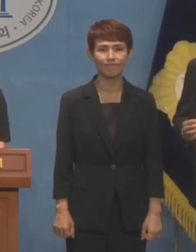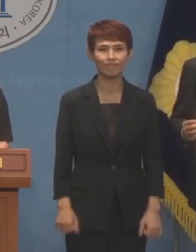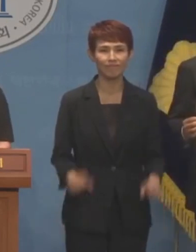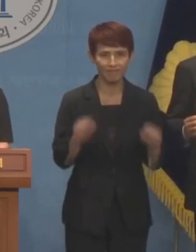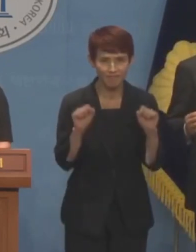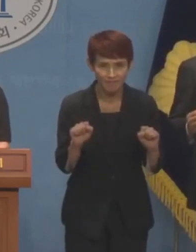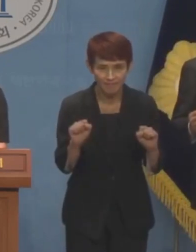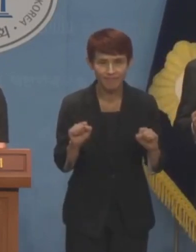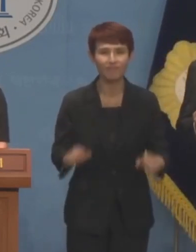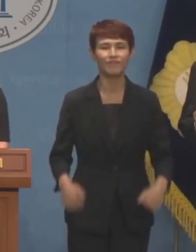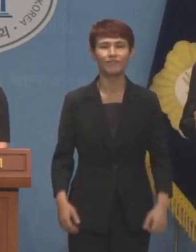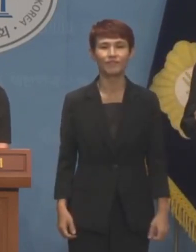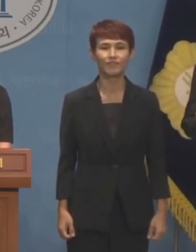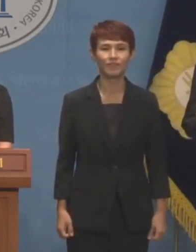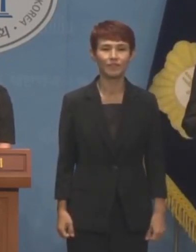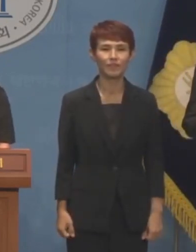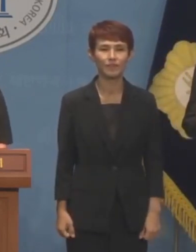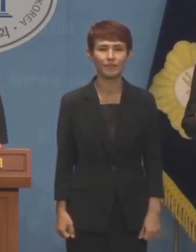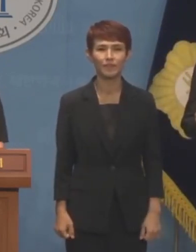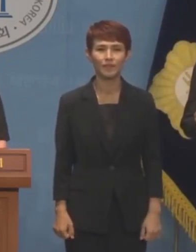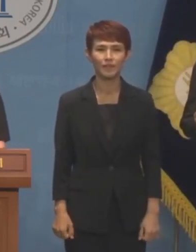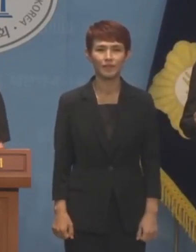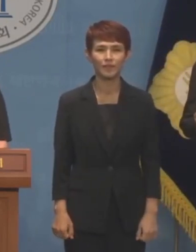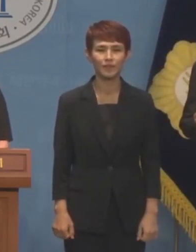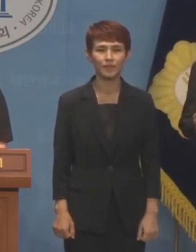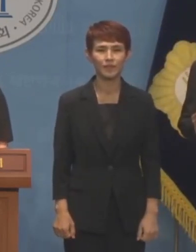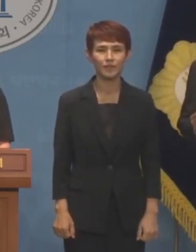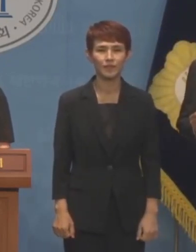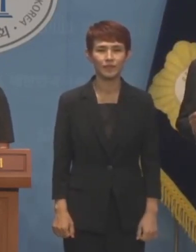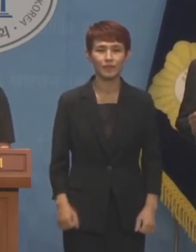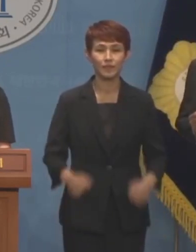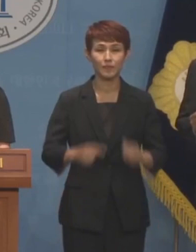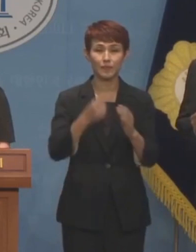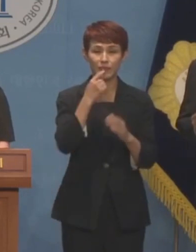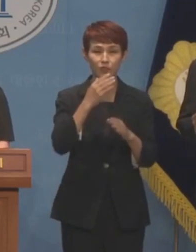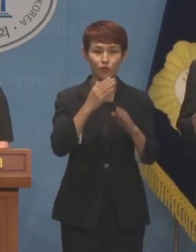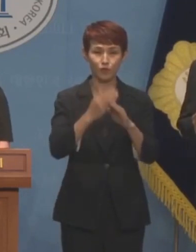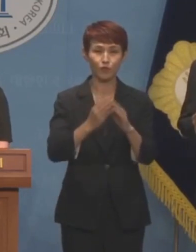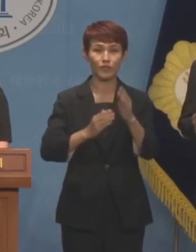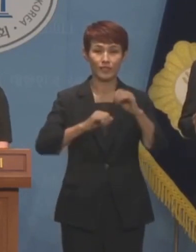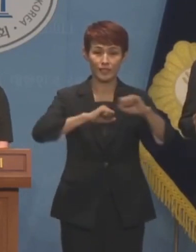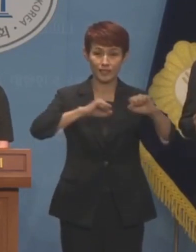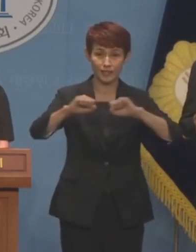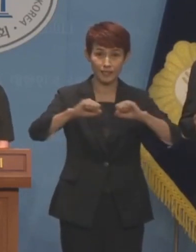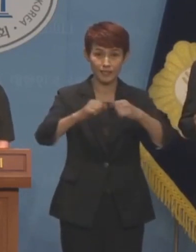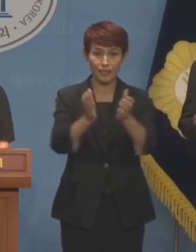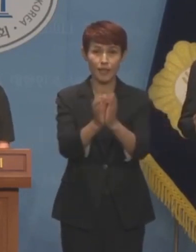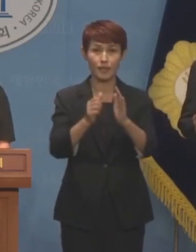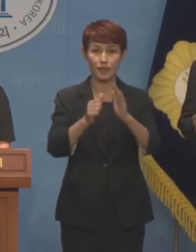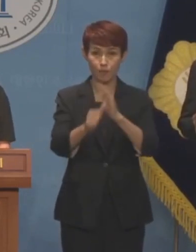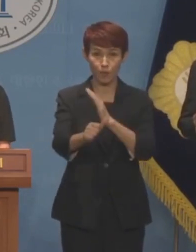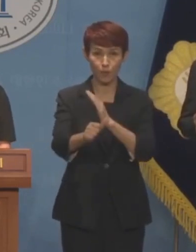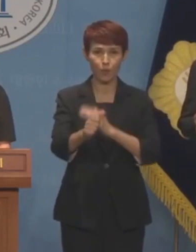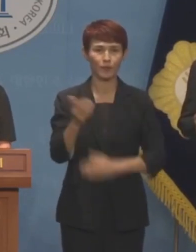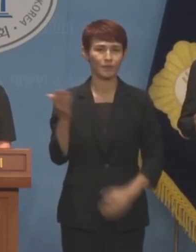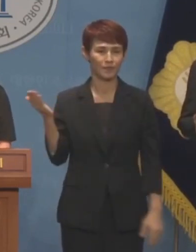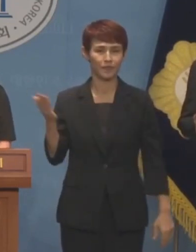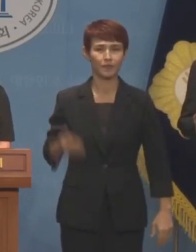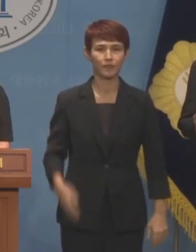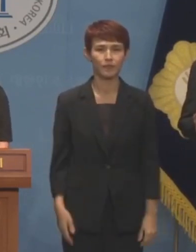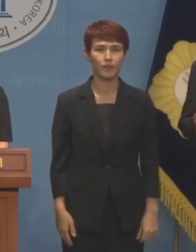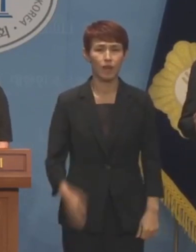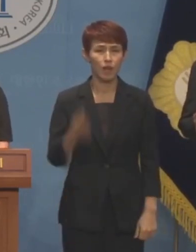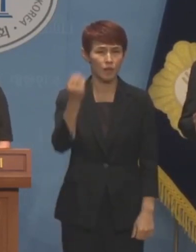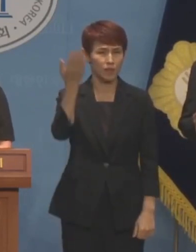네, 안녕하세요. 저는 민생영정소장 현재 더민주 혁신의 공동대표 임세은입니다. 얼마 전에 계속